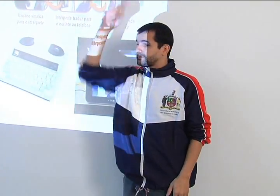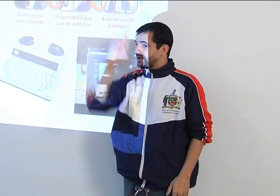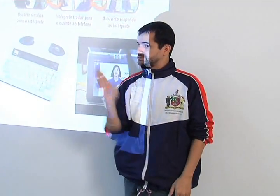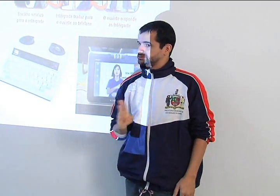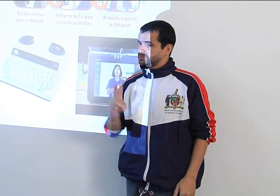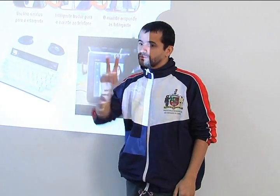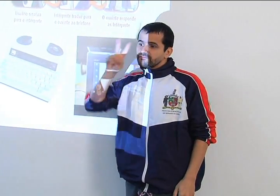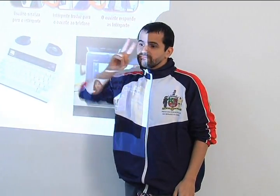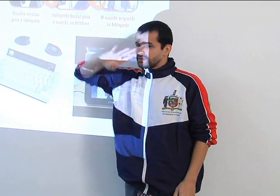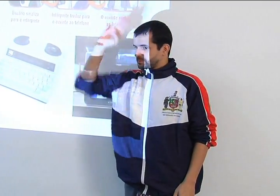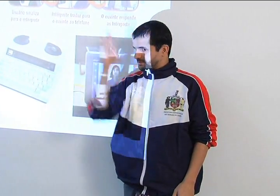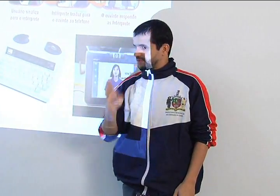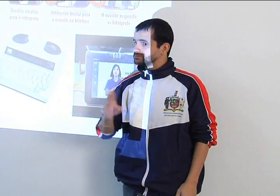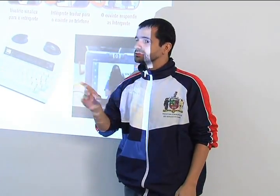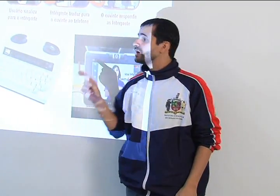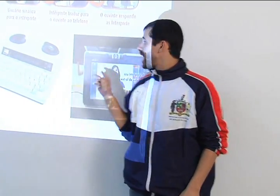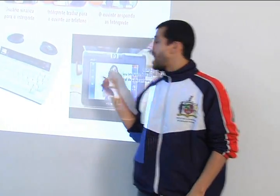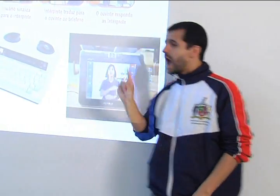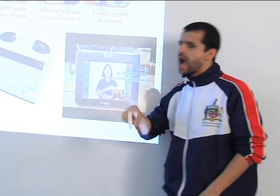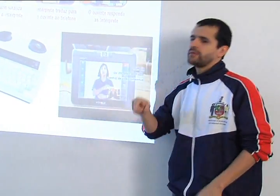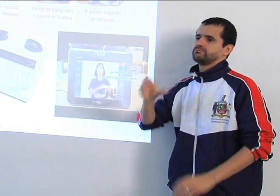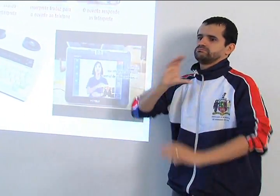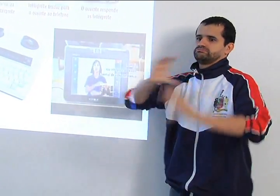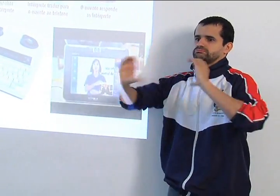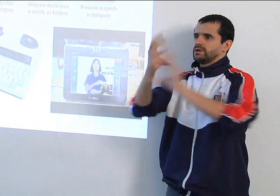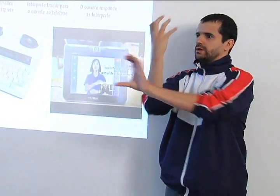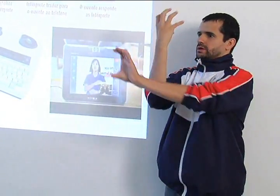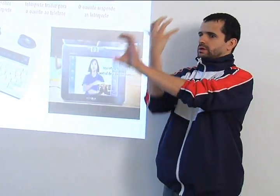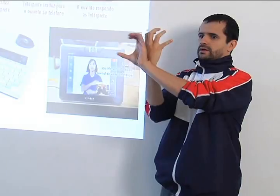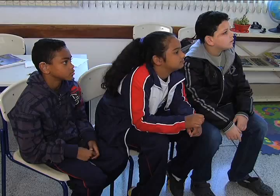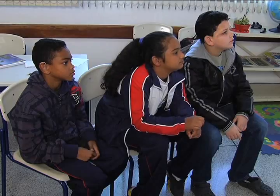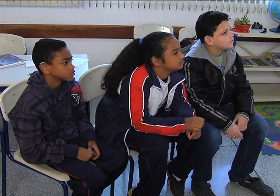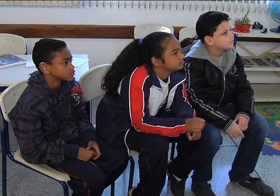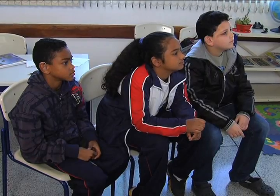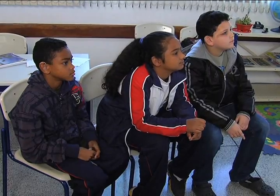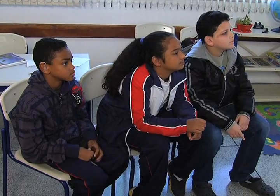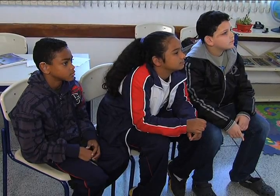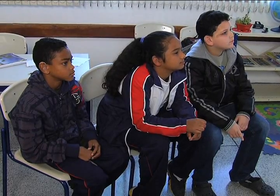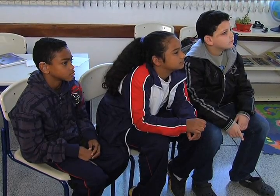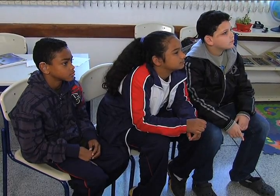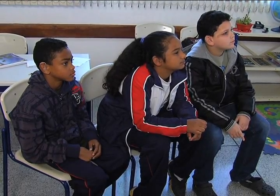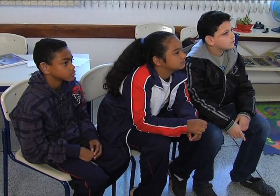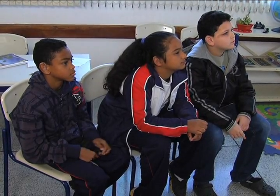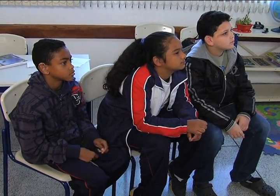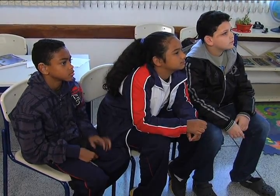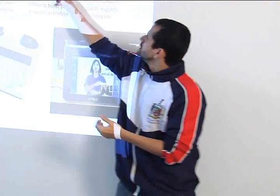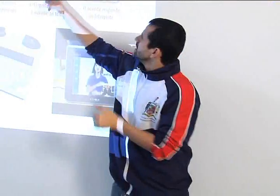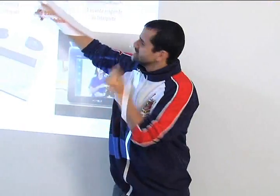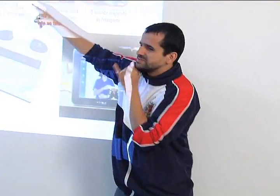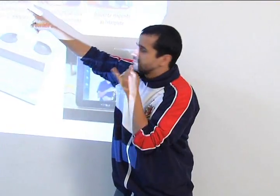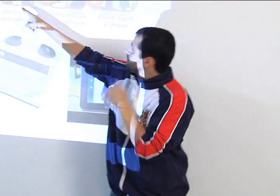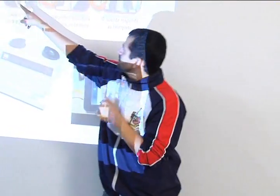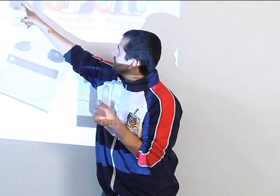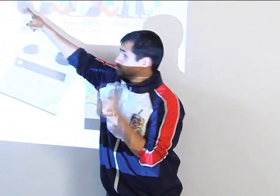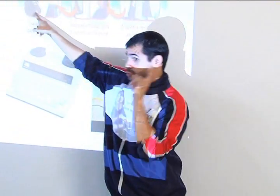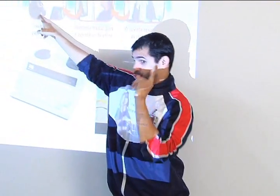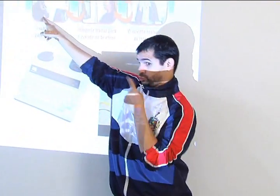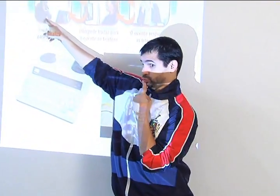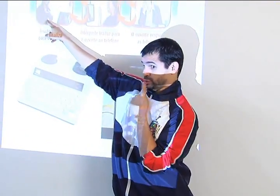para uma central onde tem um intérprete. Então ele faz a interpretação, o intérprete vê e faz a ligação já para o